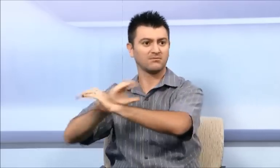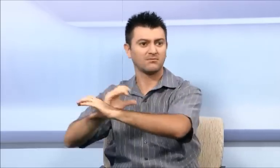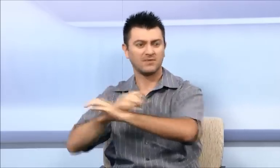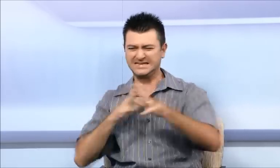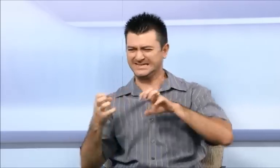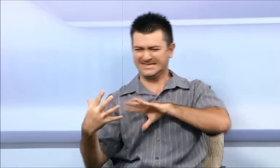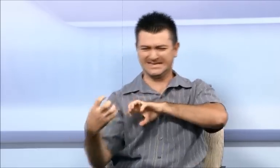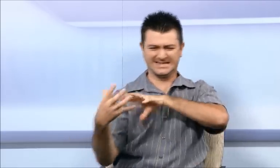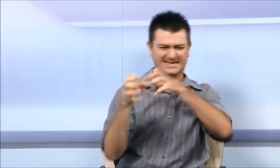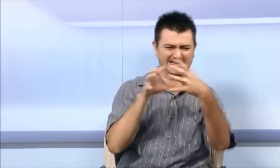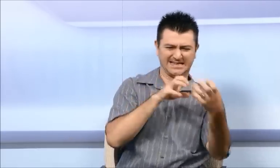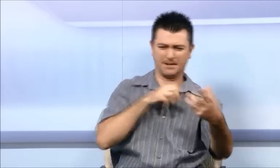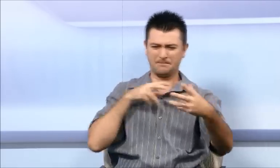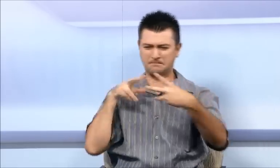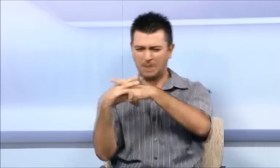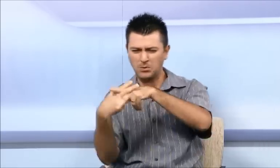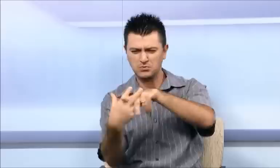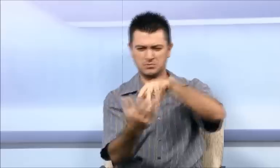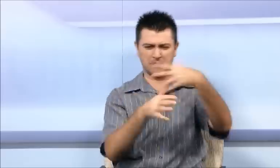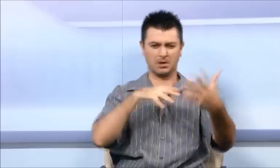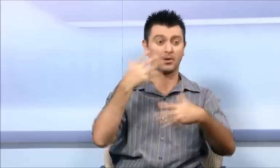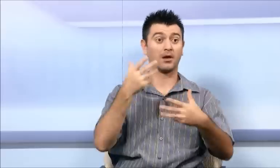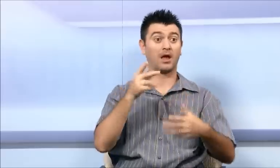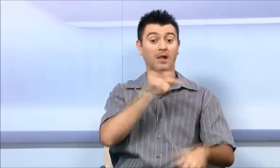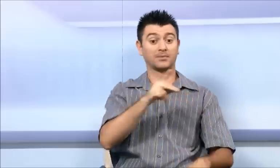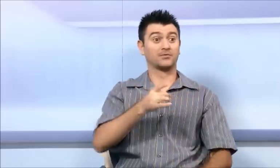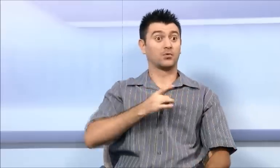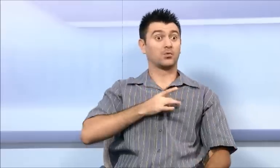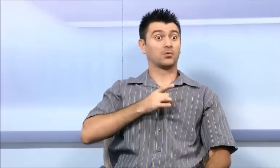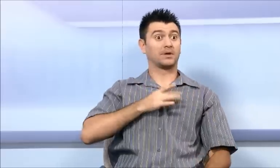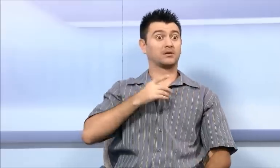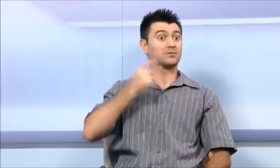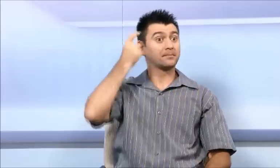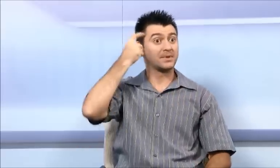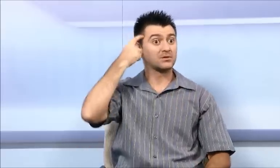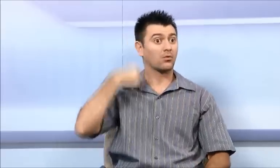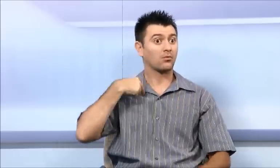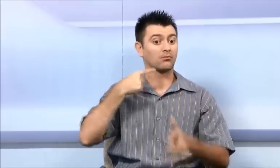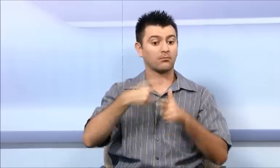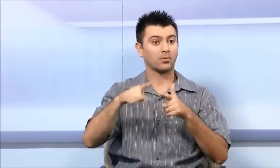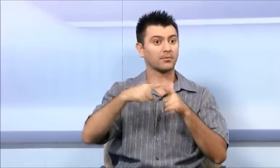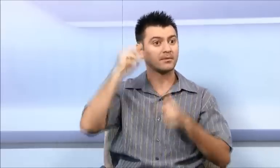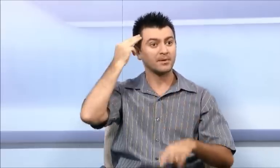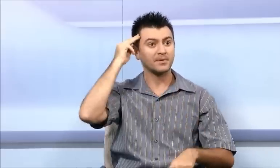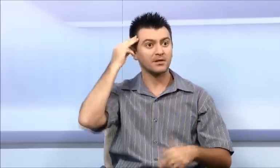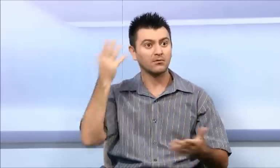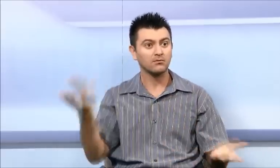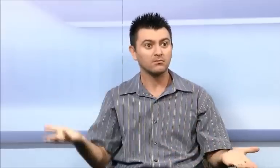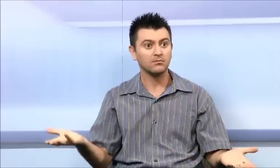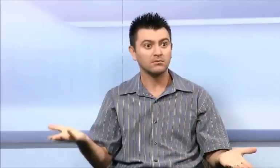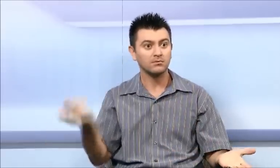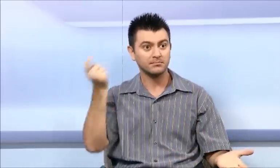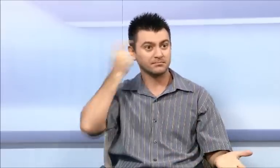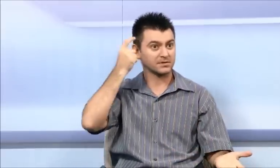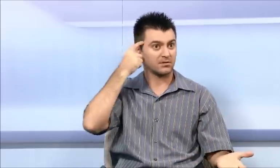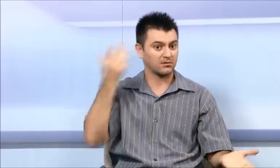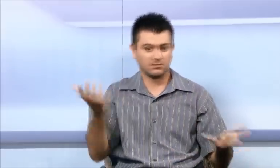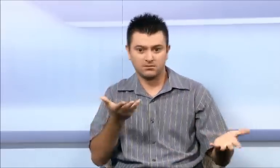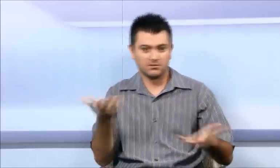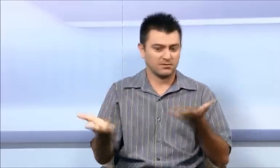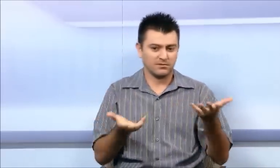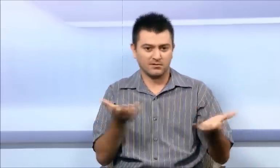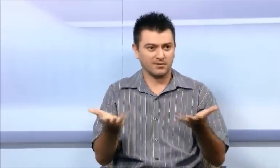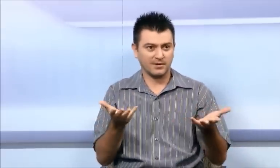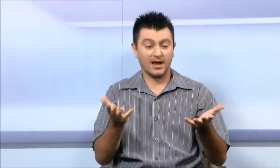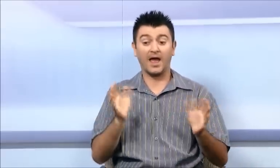comunicar, a barreira de comunicação era muito grande. E aí acabou se envolvendo até mesmo em brigas, em discussões dentro das escolas, e as pessoas pensaram que ele tinha